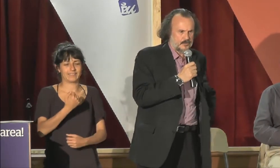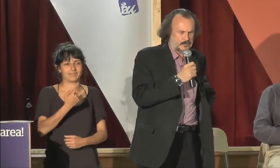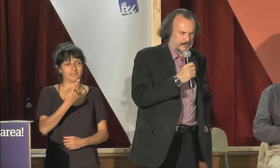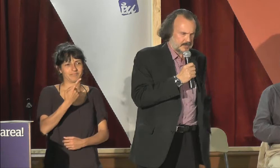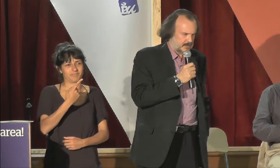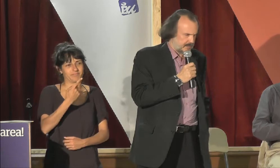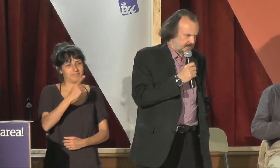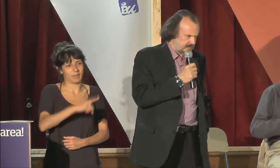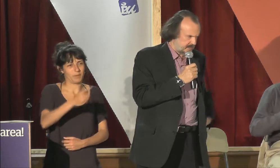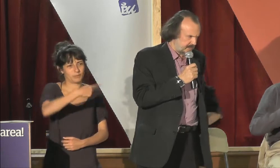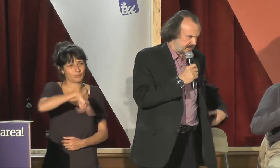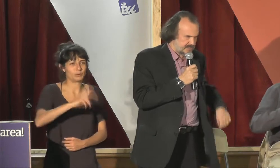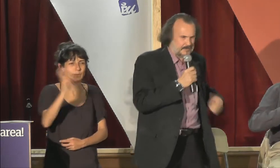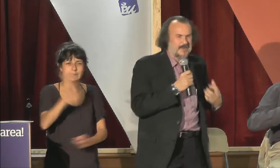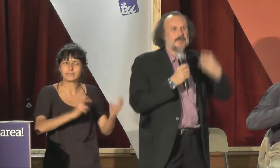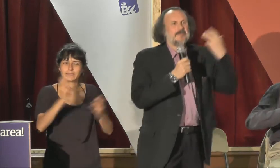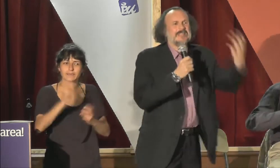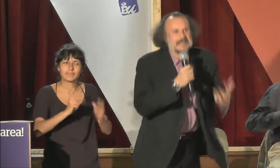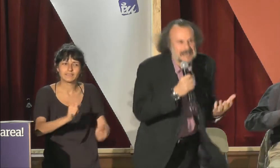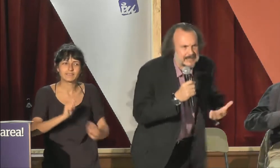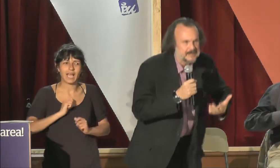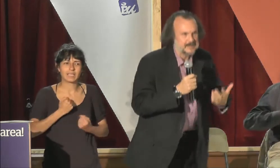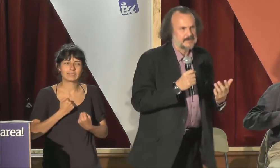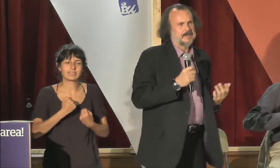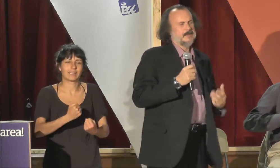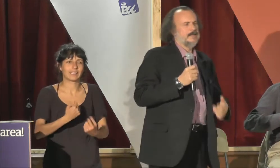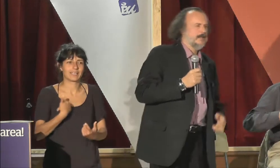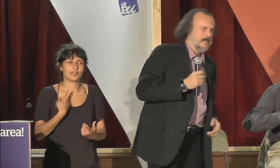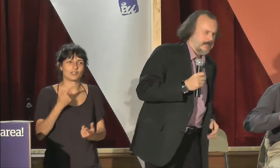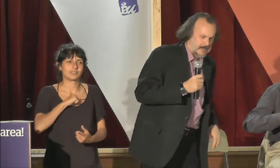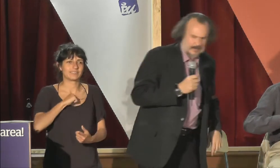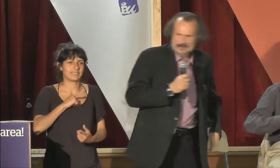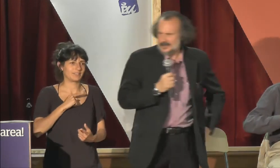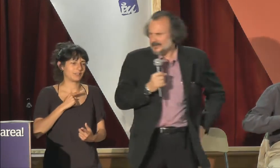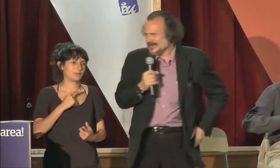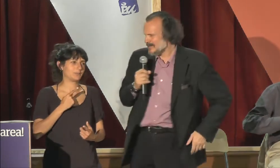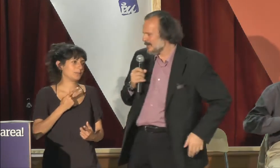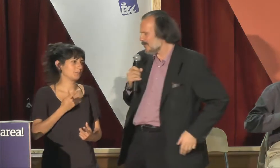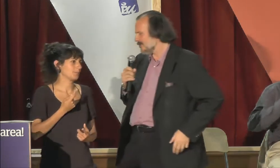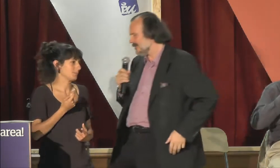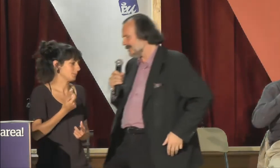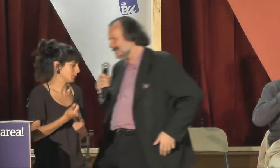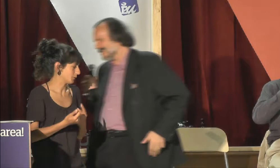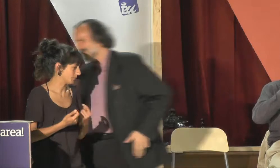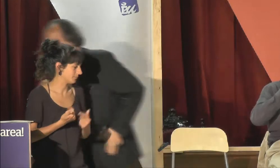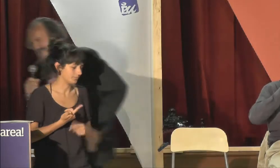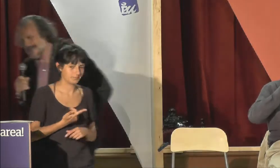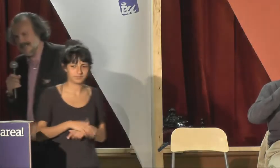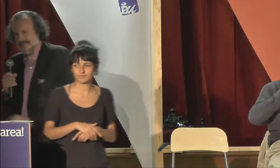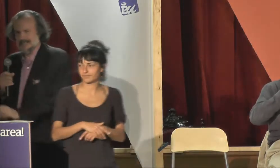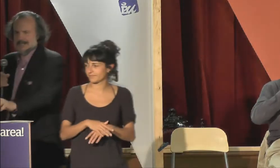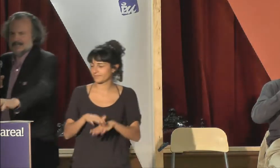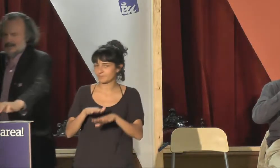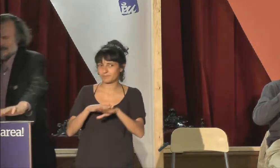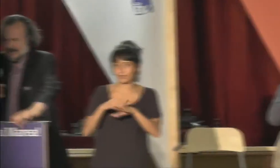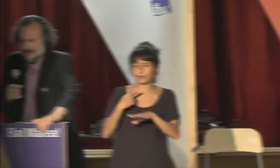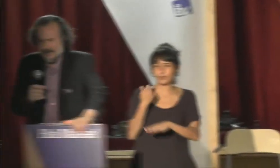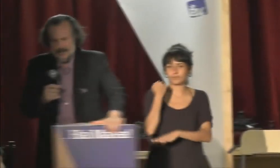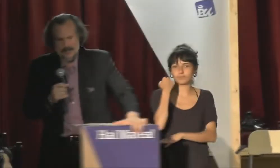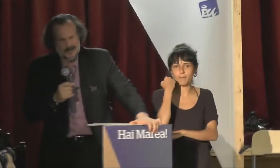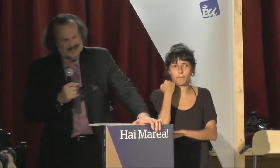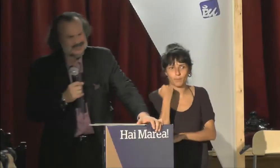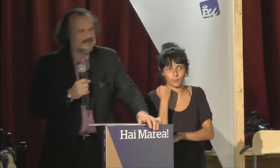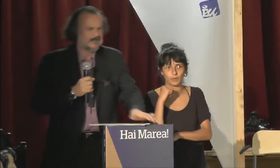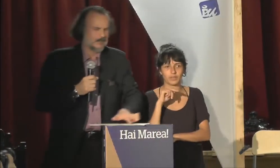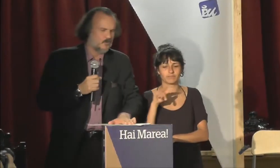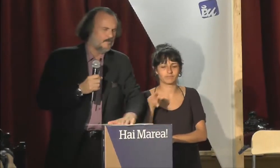de Lugo se precipita. E permitideme que me apoie, tal vez aquí, para